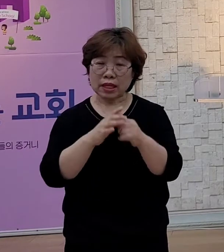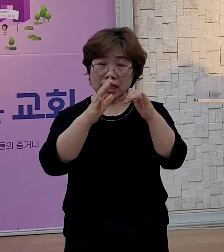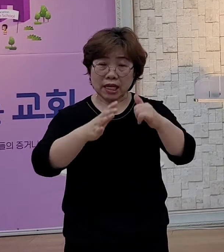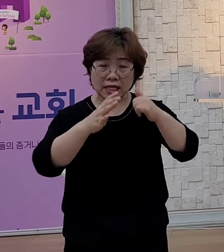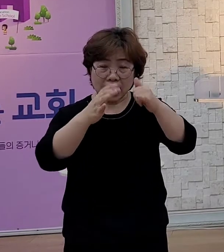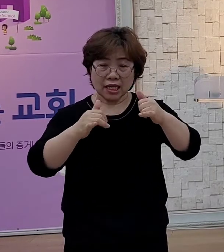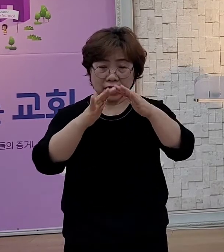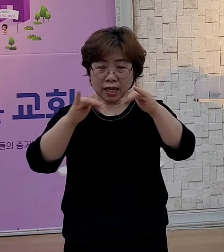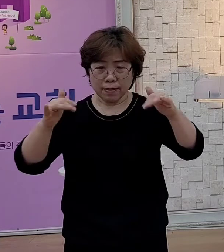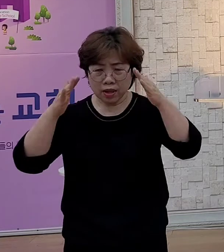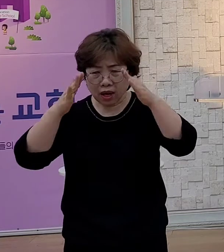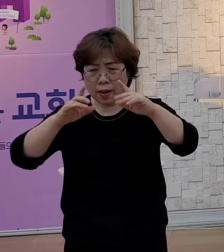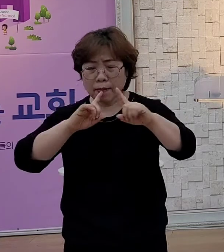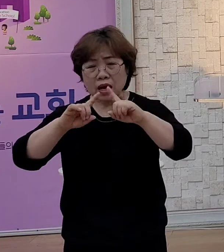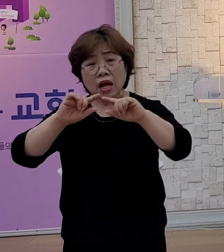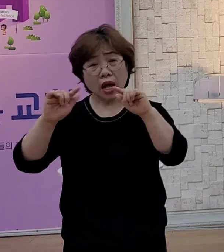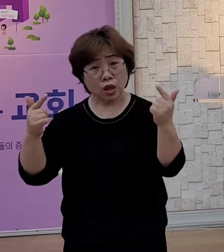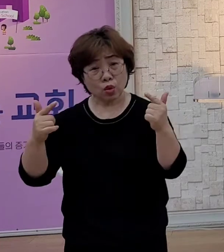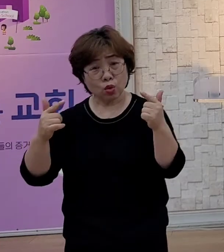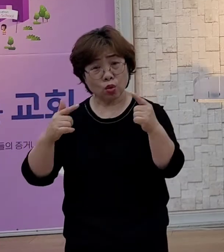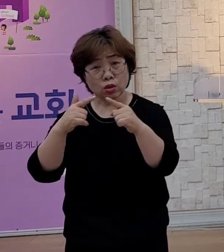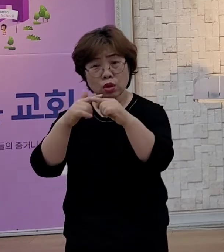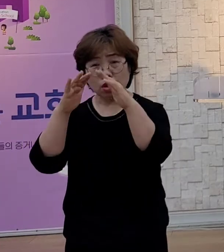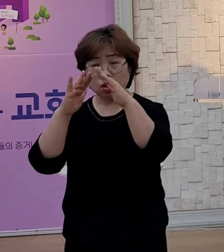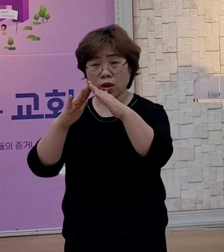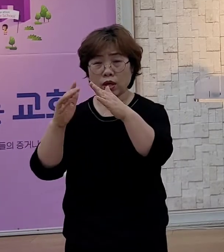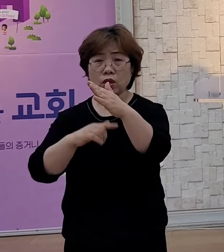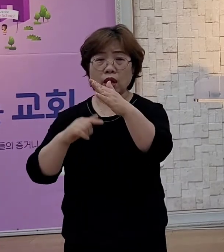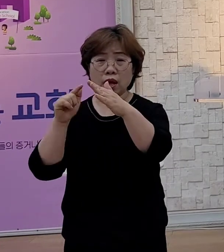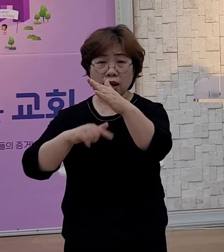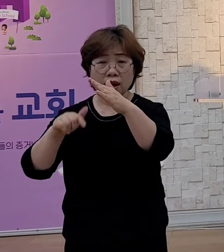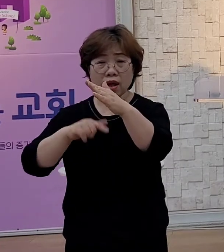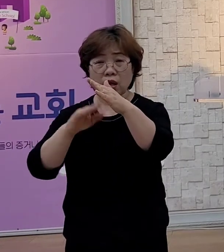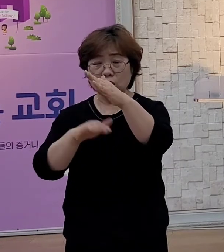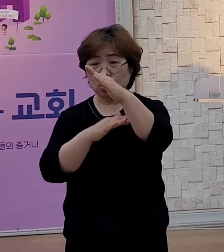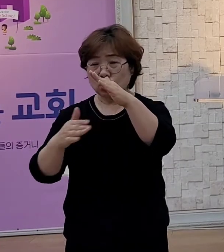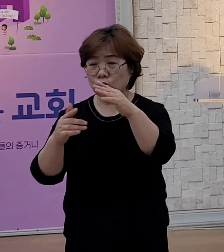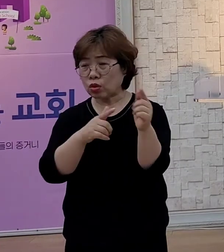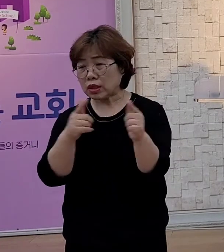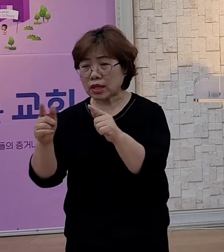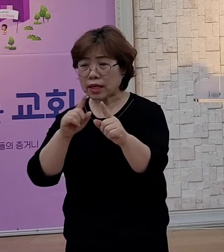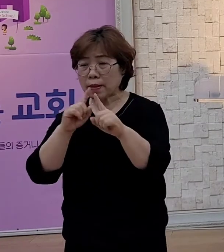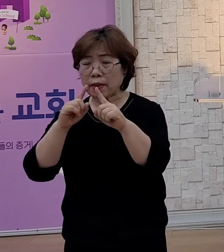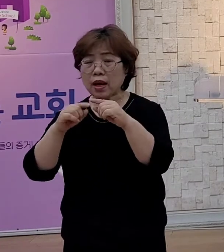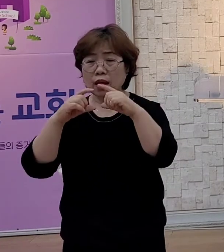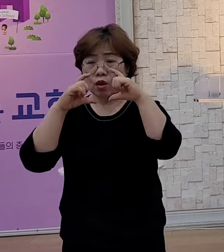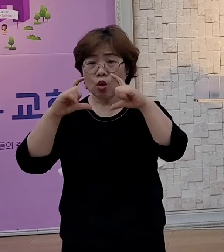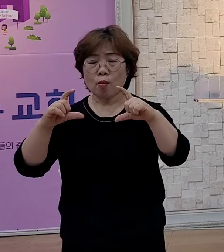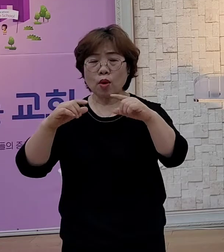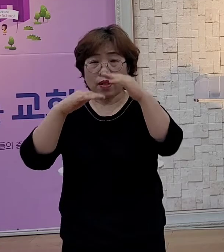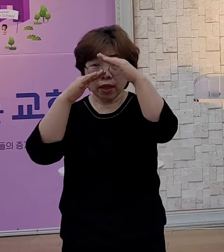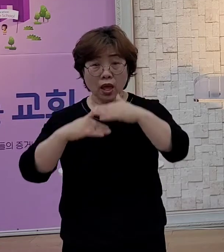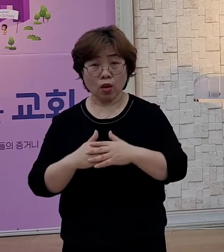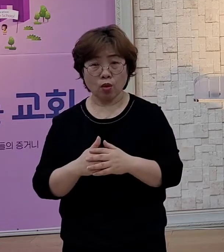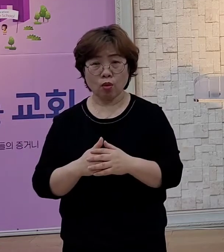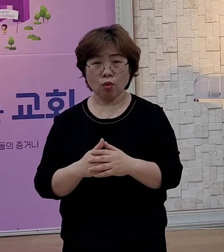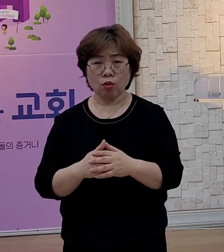주신 메시지가 아니잖아요. 성도들에게 뭐라고 얘기했습니까? 처음에 시험에 들지 않도록 주의하라.